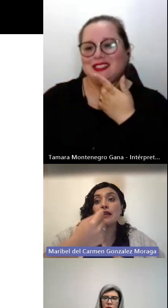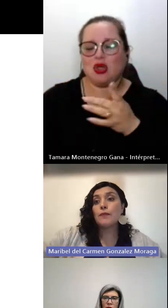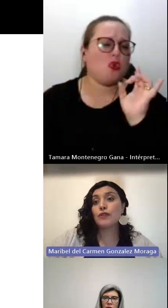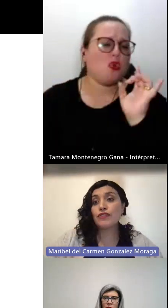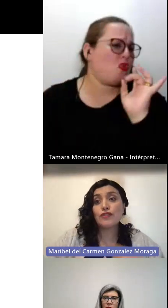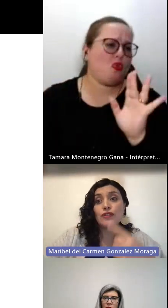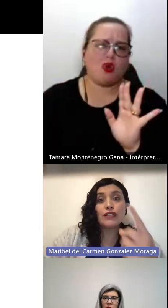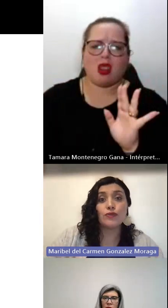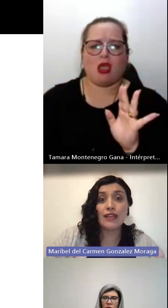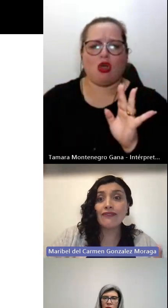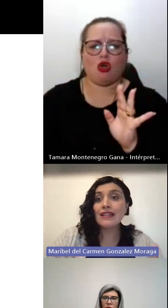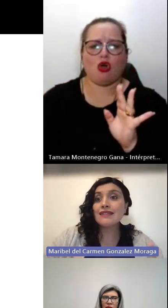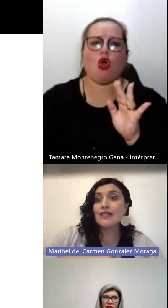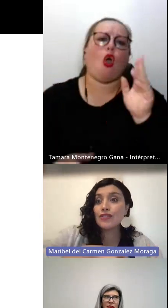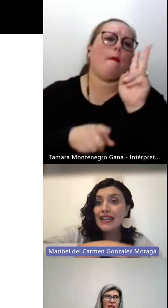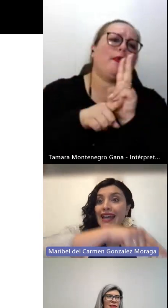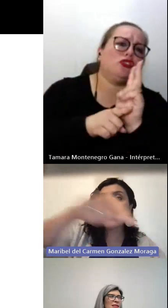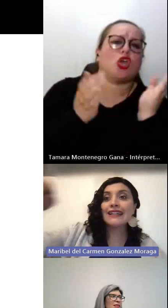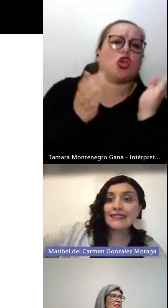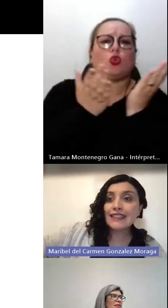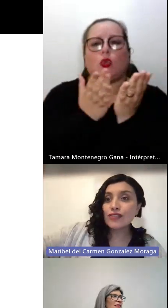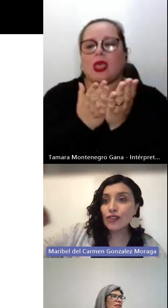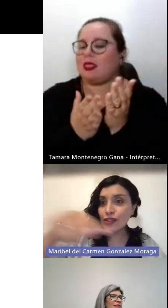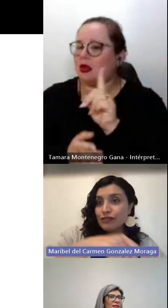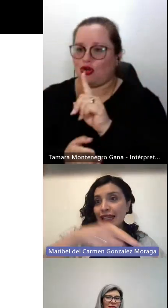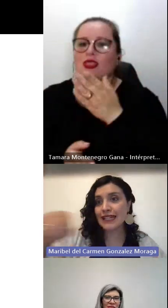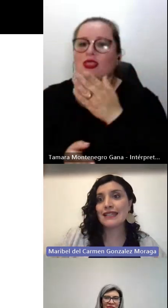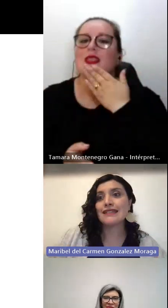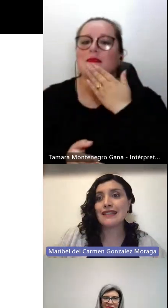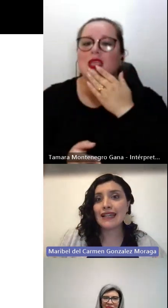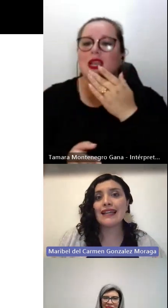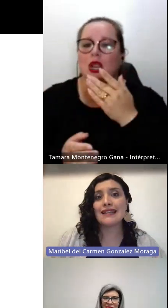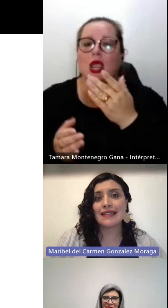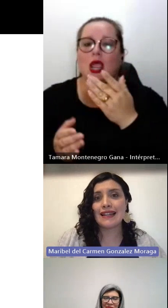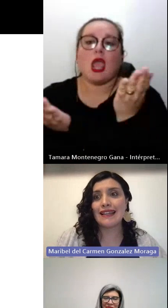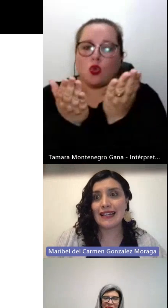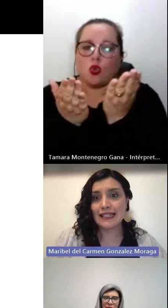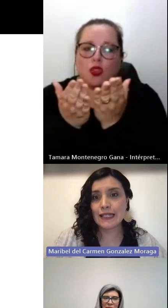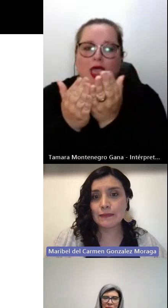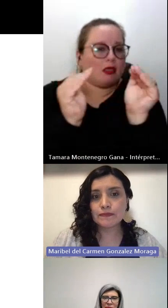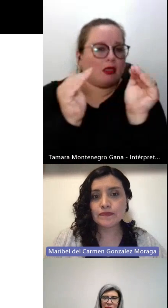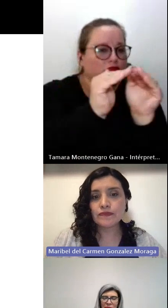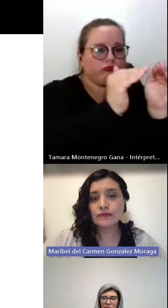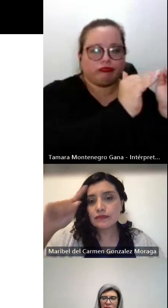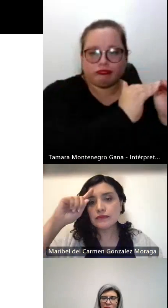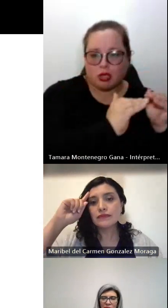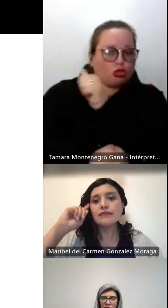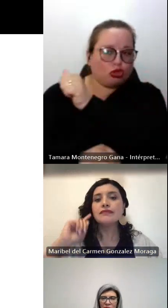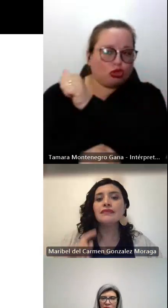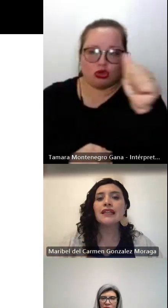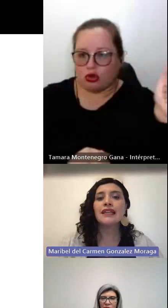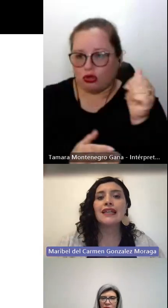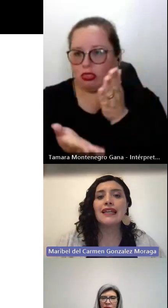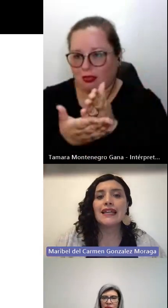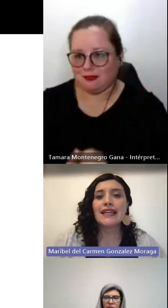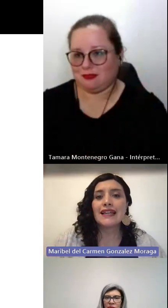solamente profesor-estudiante, sino que entre todos quienes están en la sala de clases.